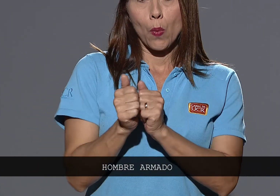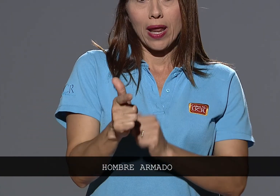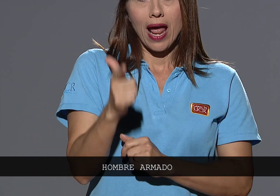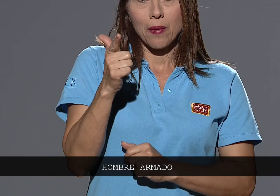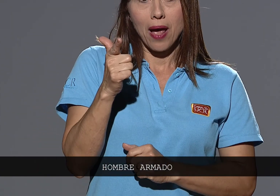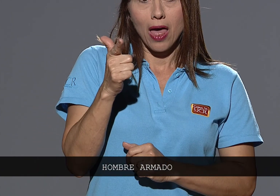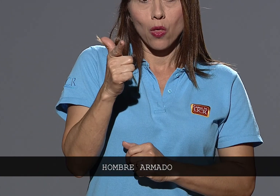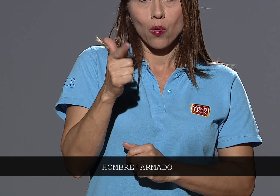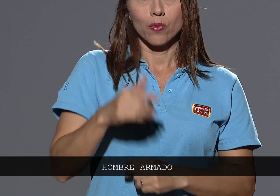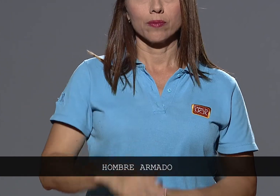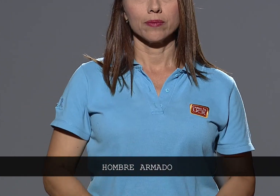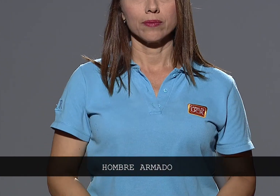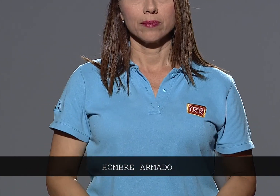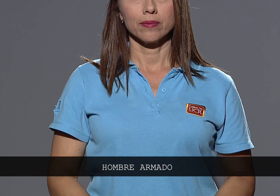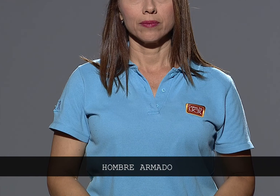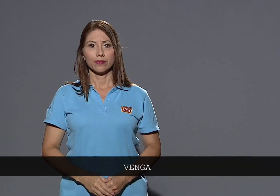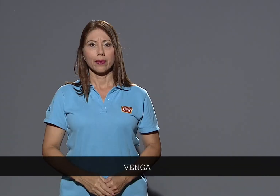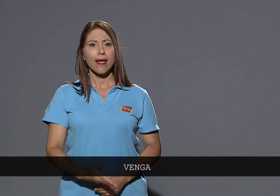hombre armado.